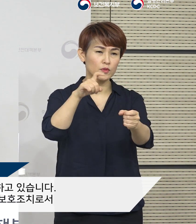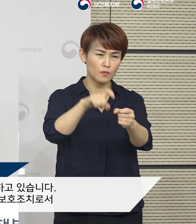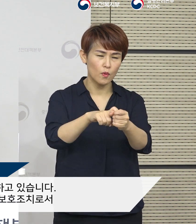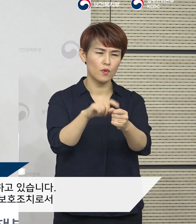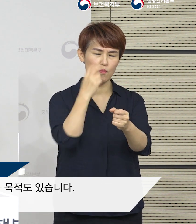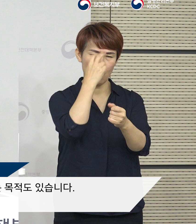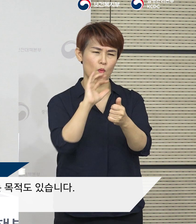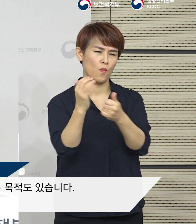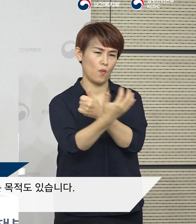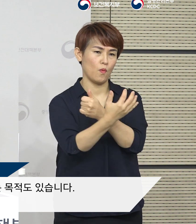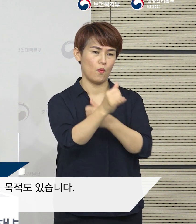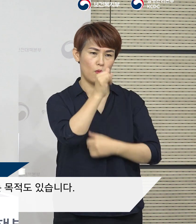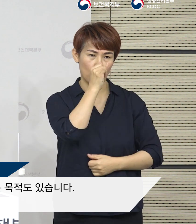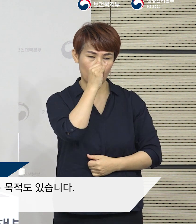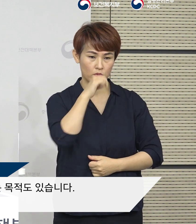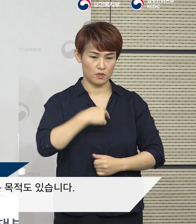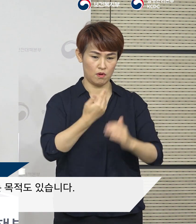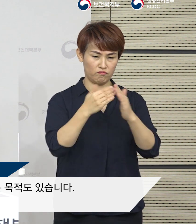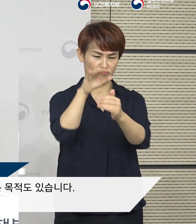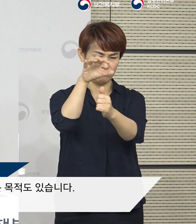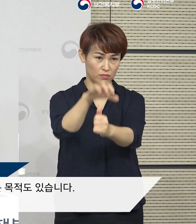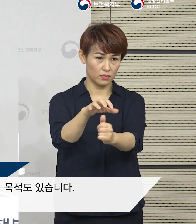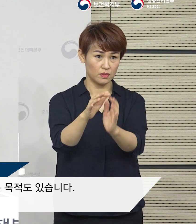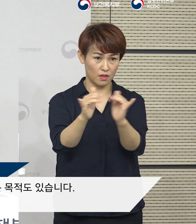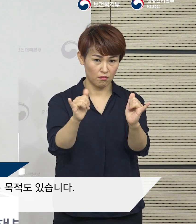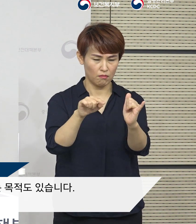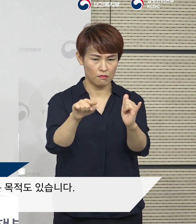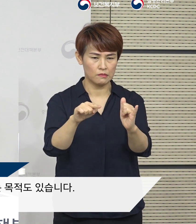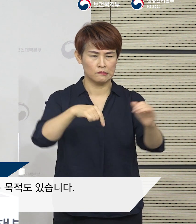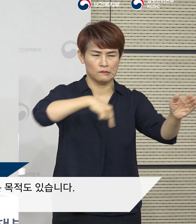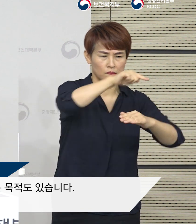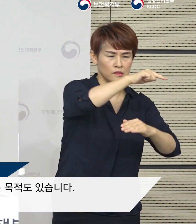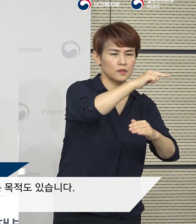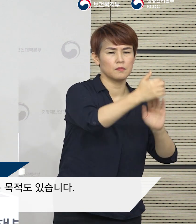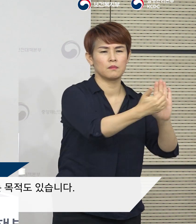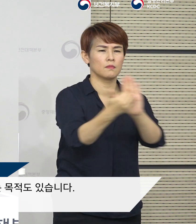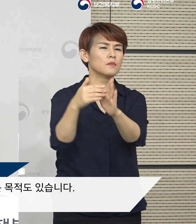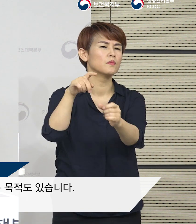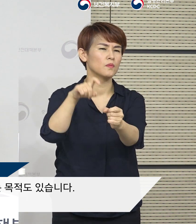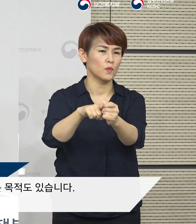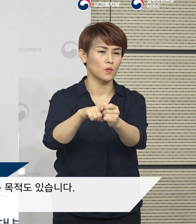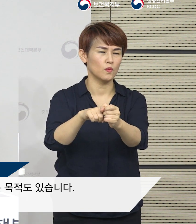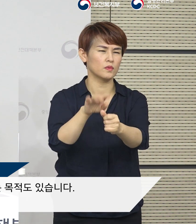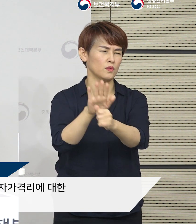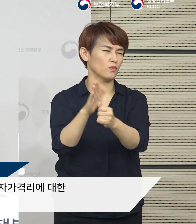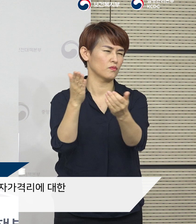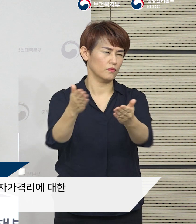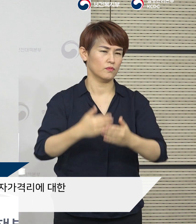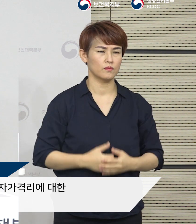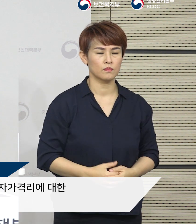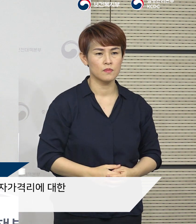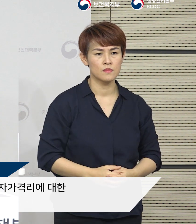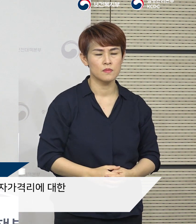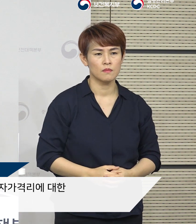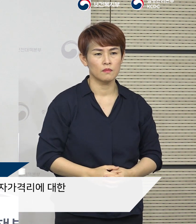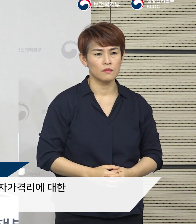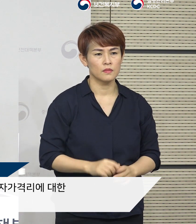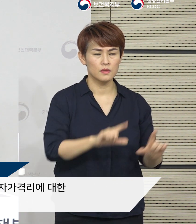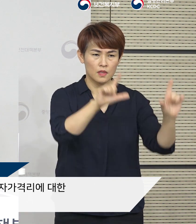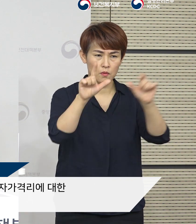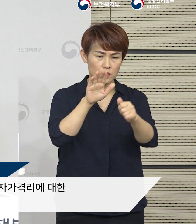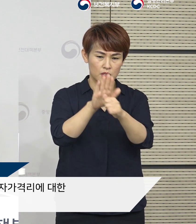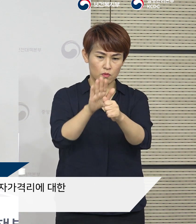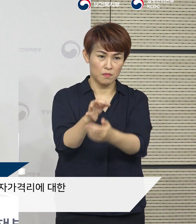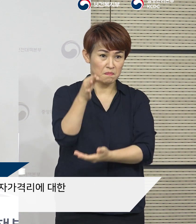보호 조치로서 자가격리 대상자의 불필요한 외출을 방지하려는 목적도 있습니다. 다만